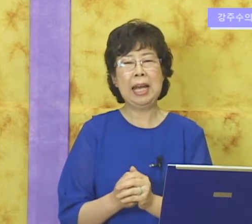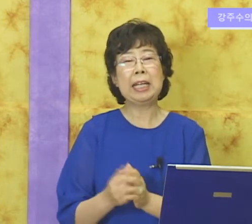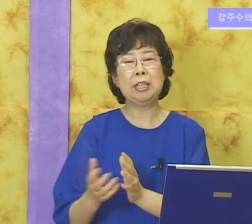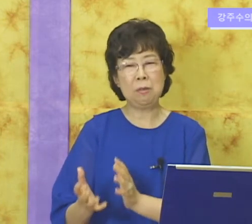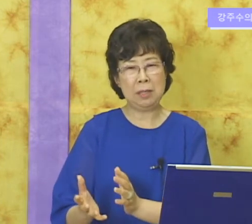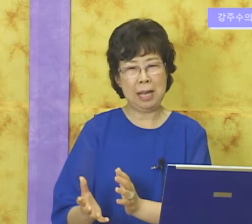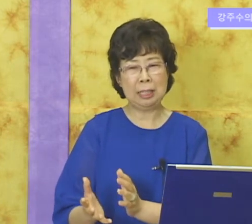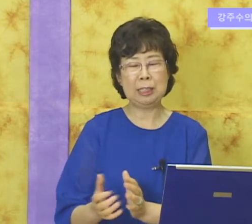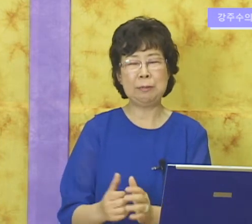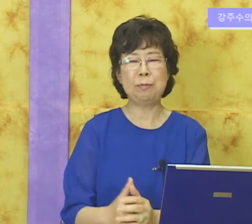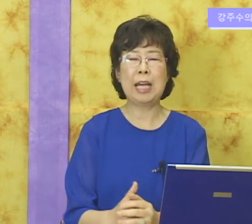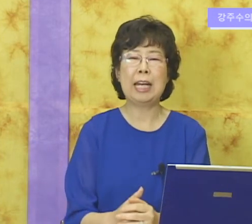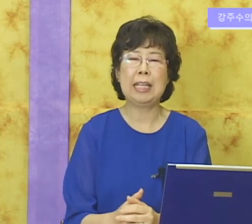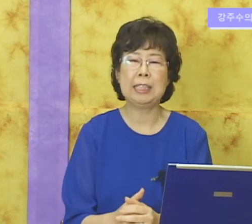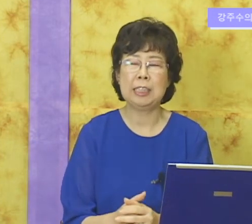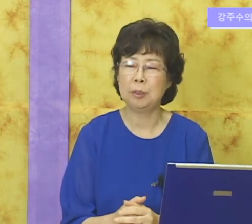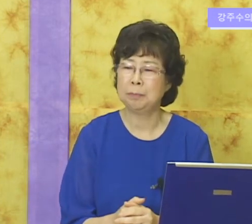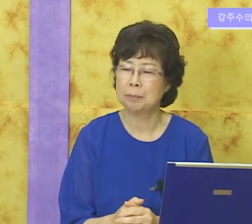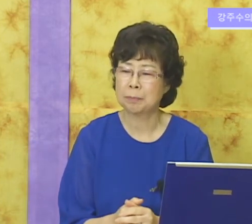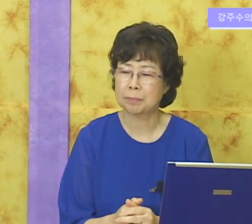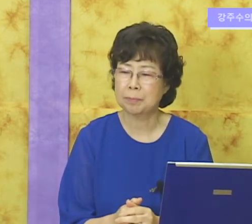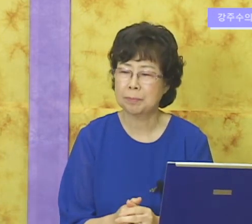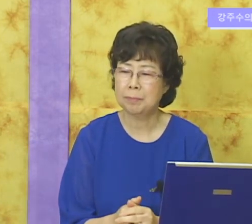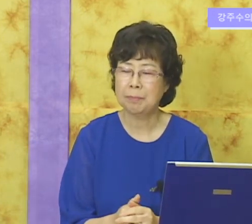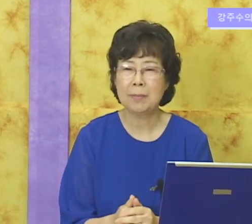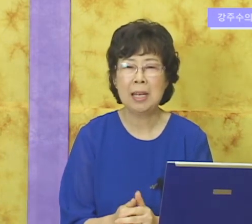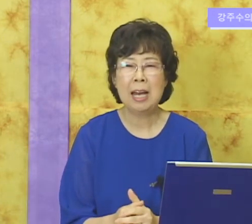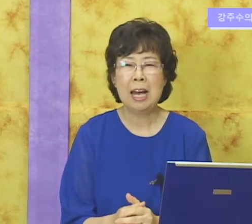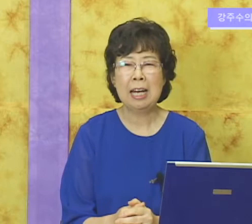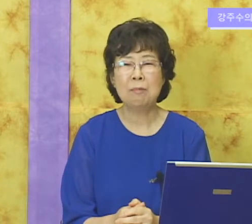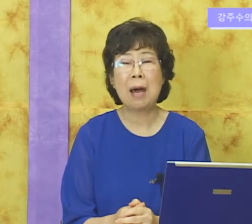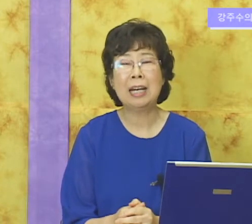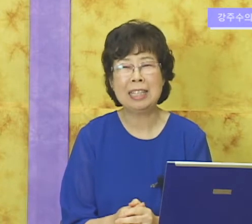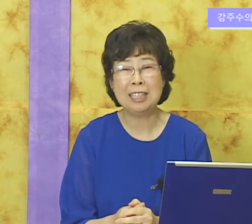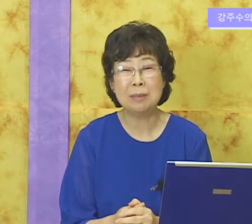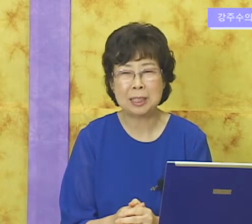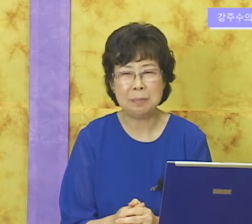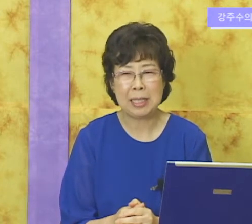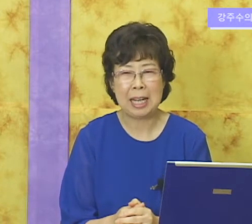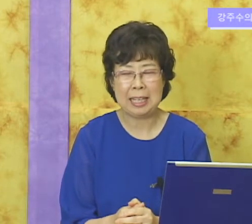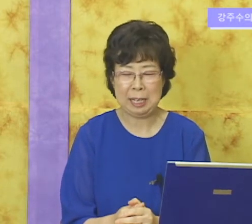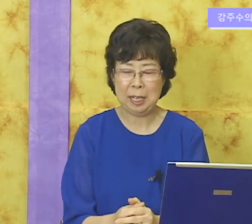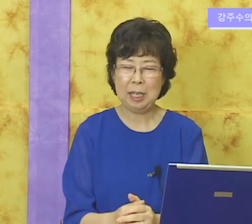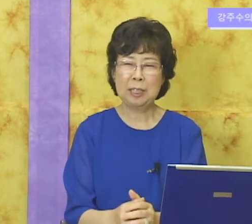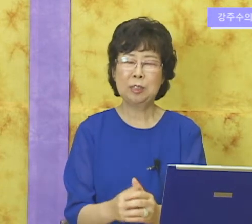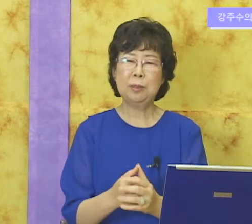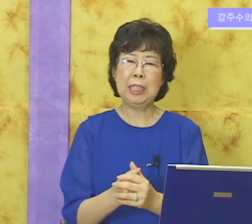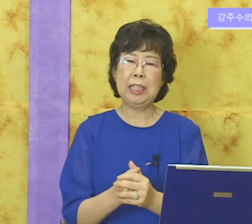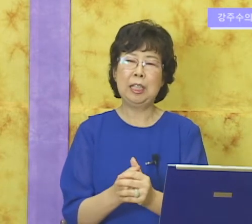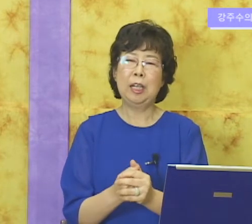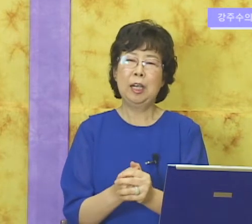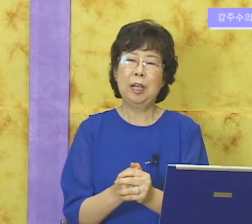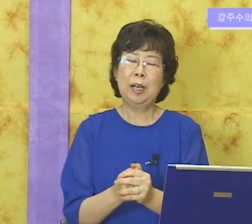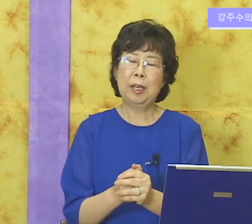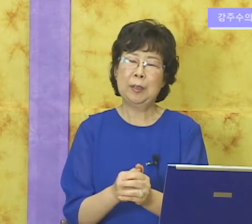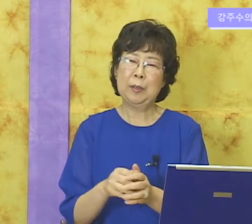아기 키울 때 그 집 딸이 지금 한 40이 넘었습니다. 예. 그분이